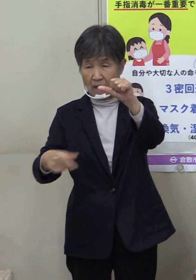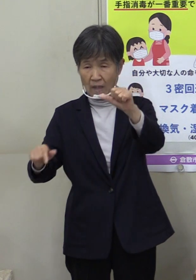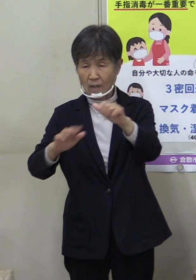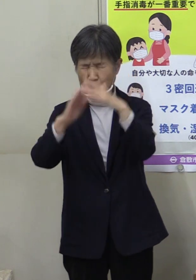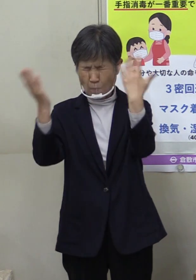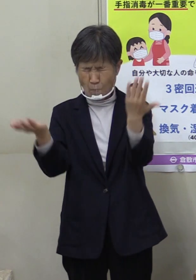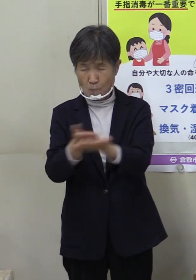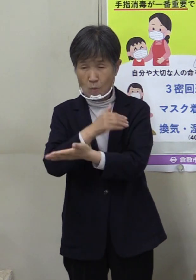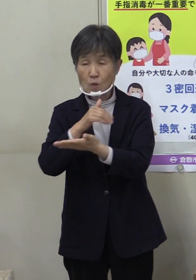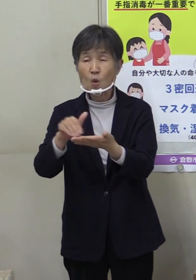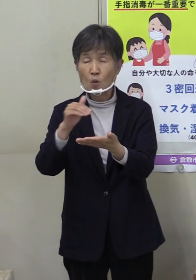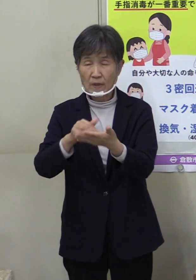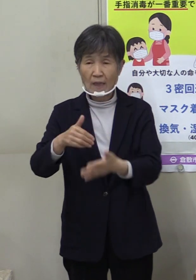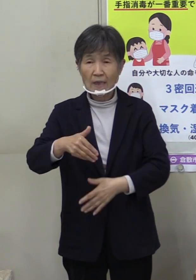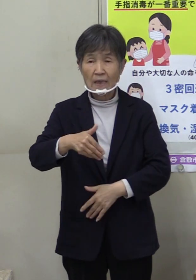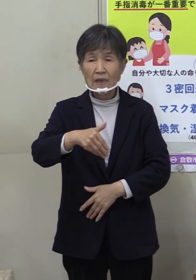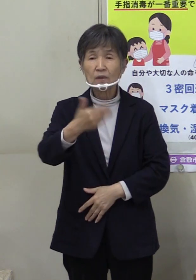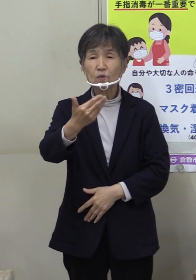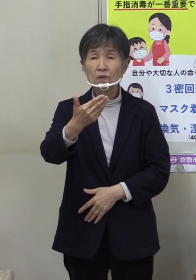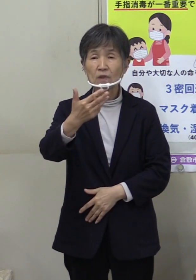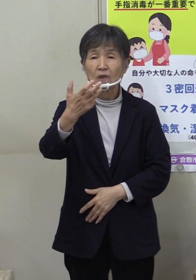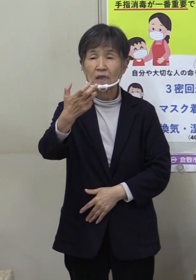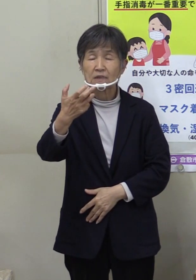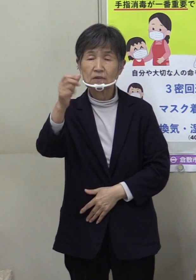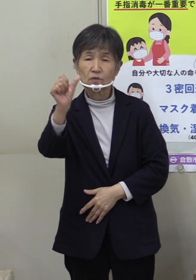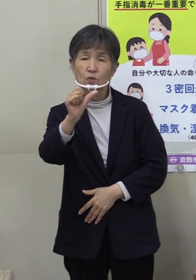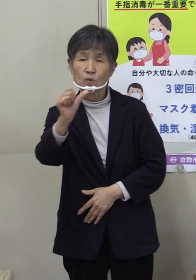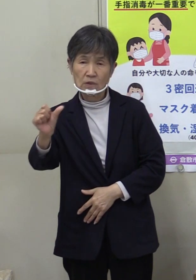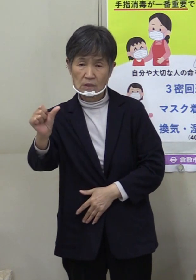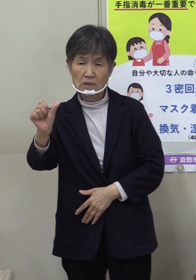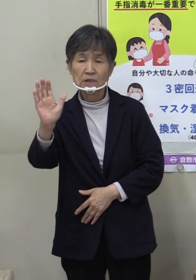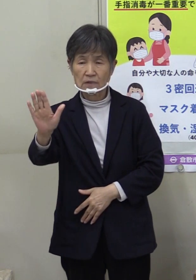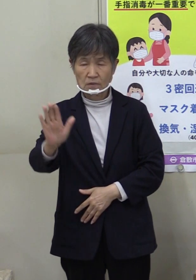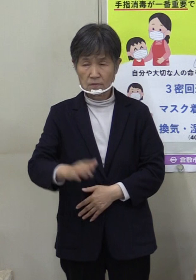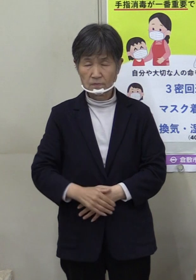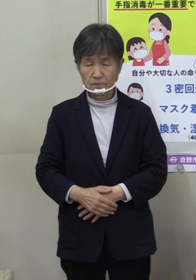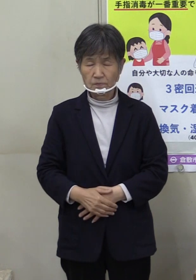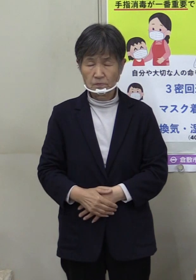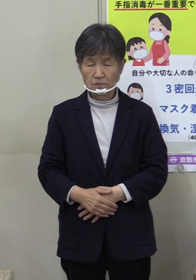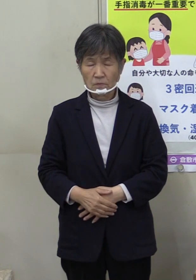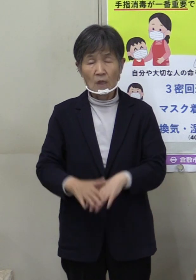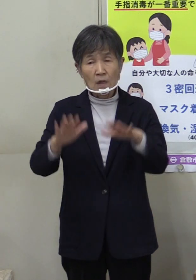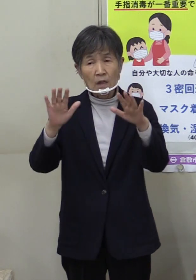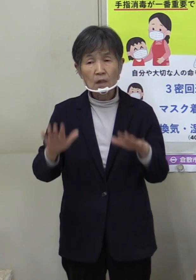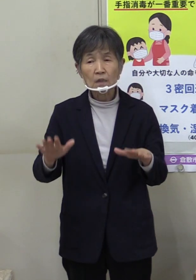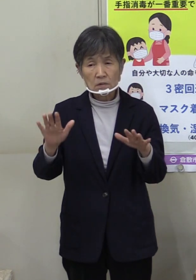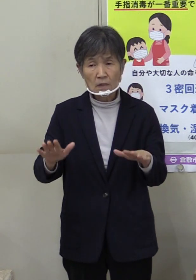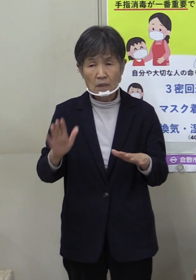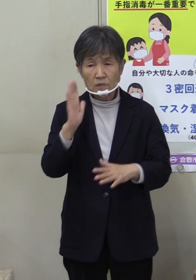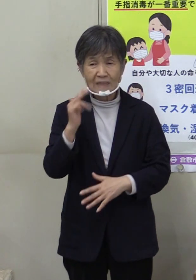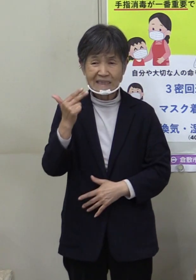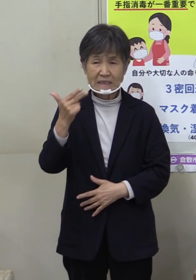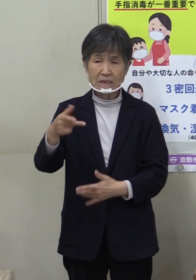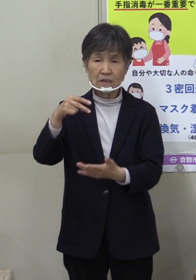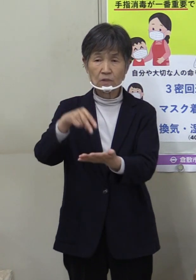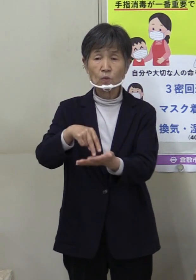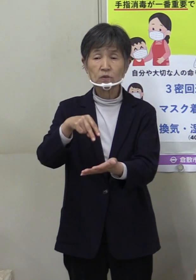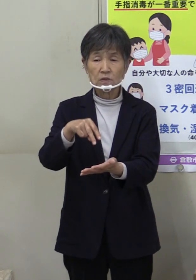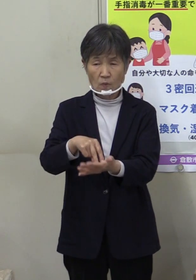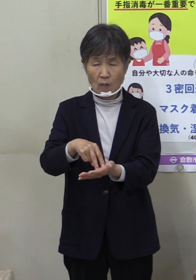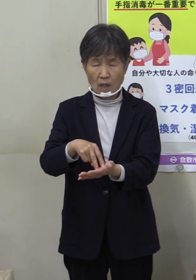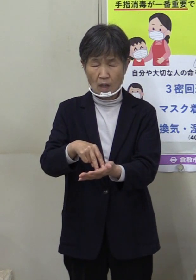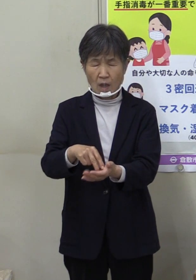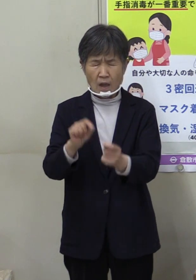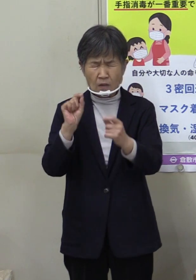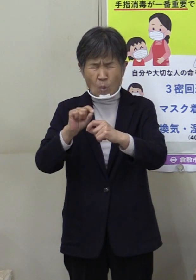計985人でございます。現在市では濃厚